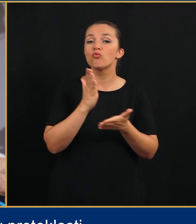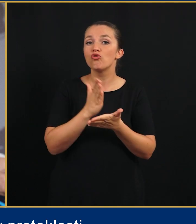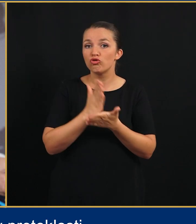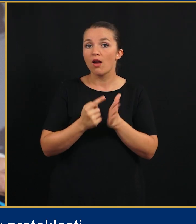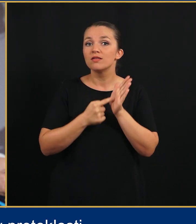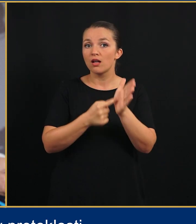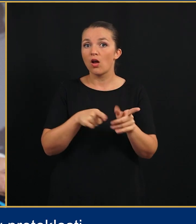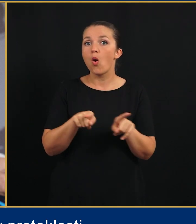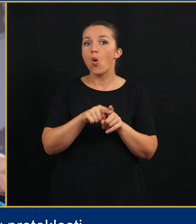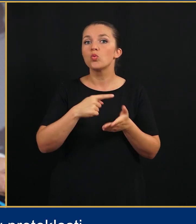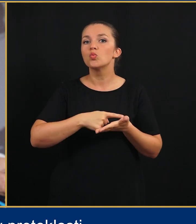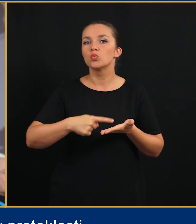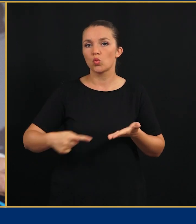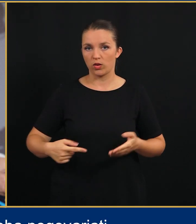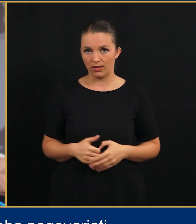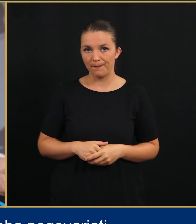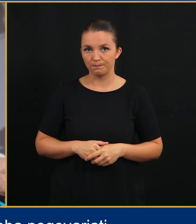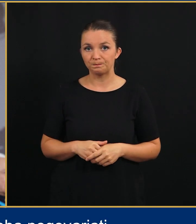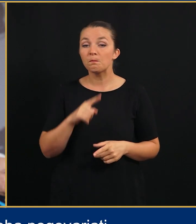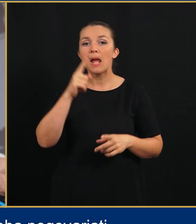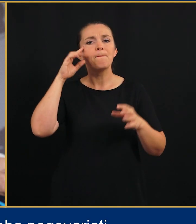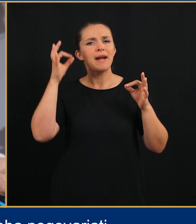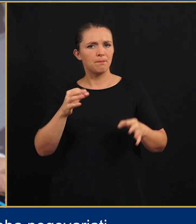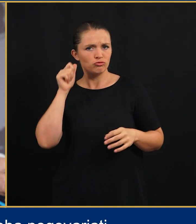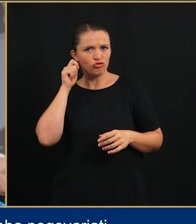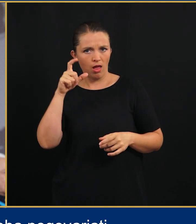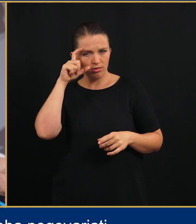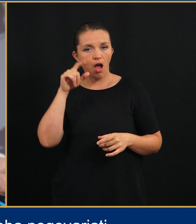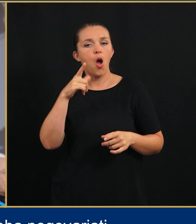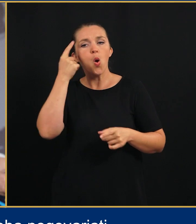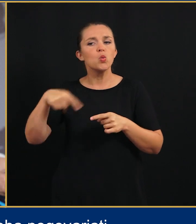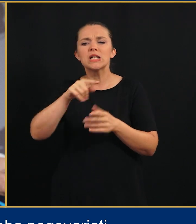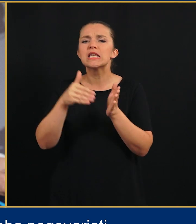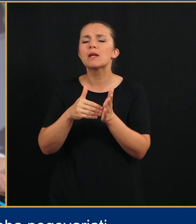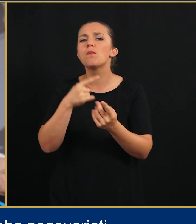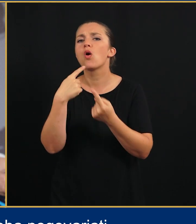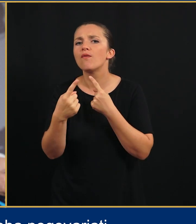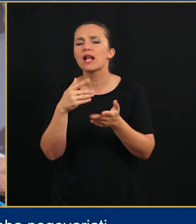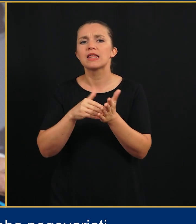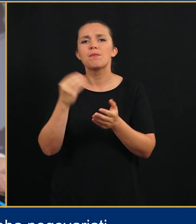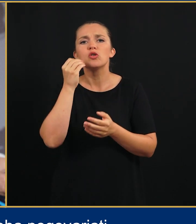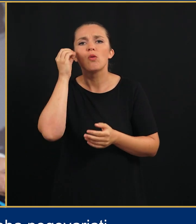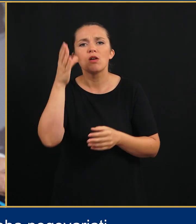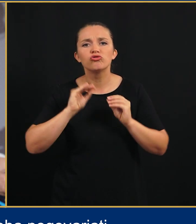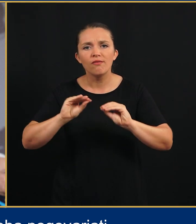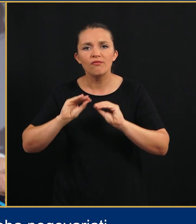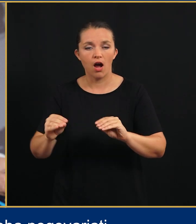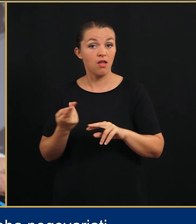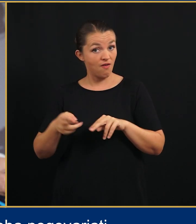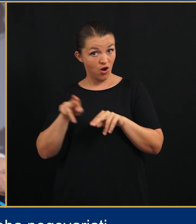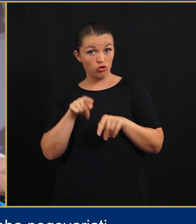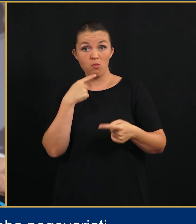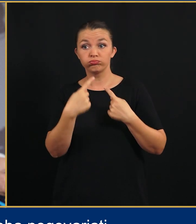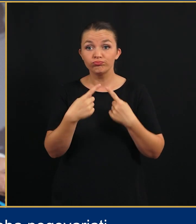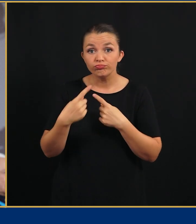že izkazale kot usodne. Prepričana je, da se je z ljudmi treba pogovarjati in jih izobraževati. Več kot je